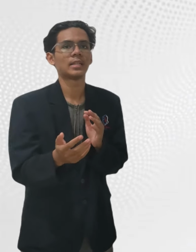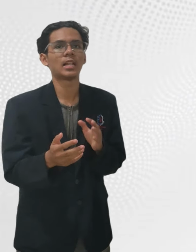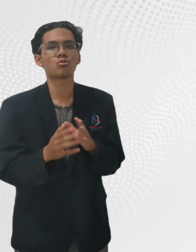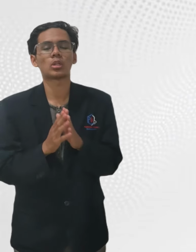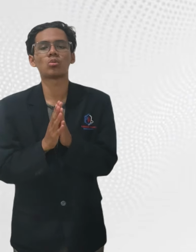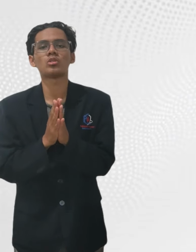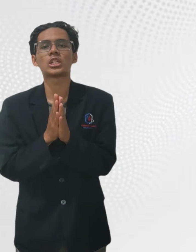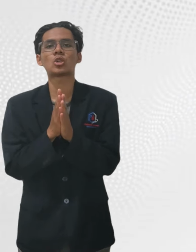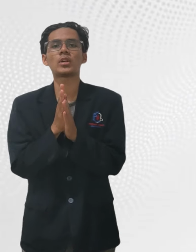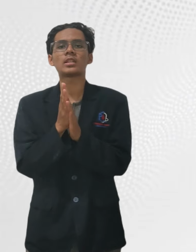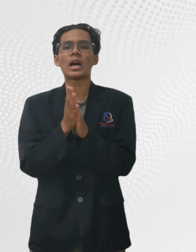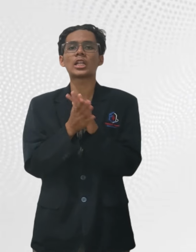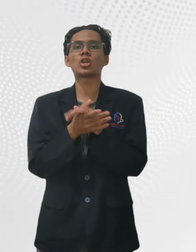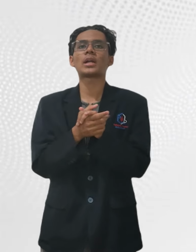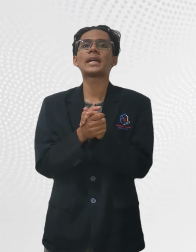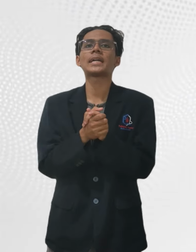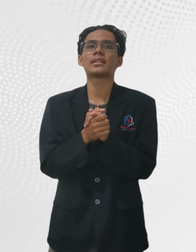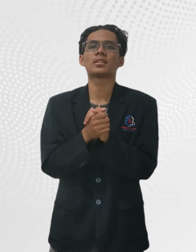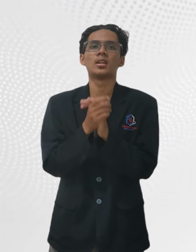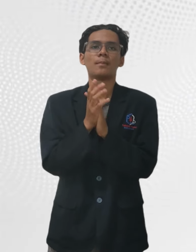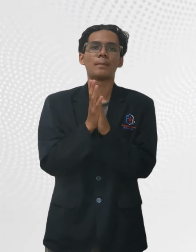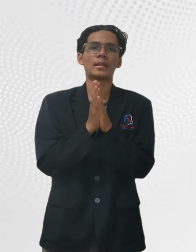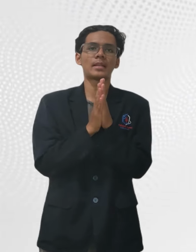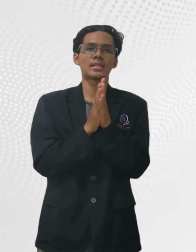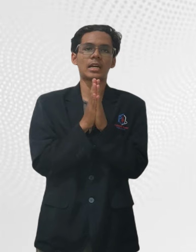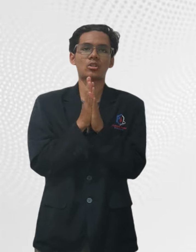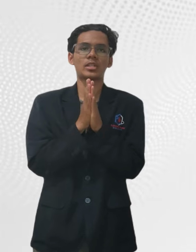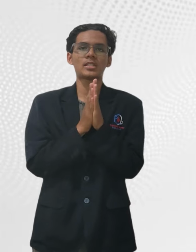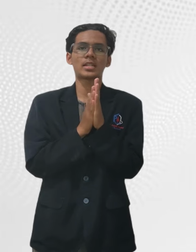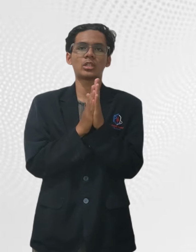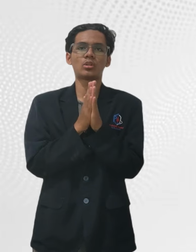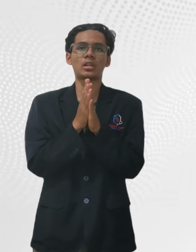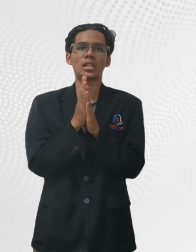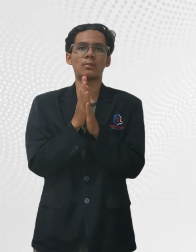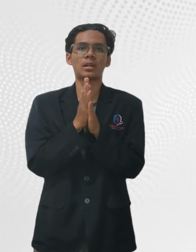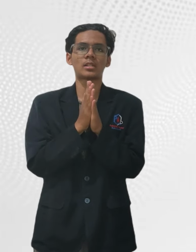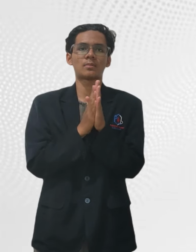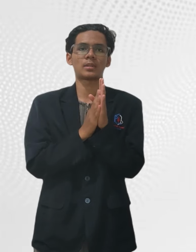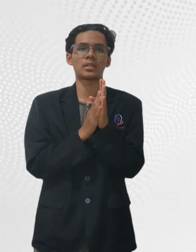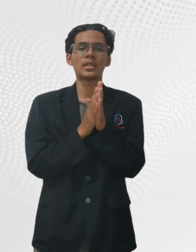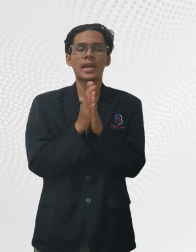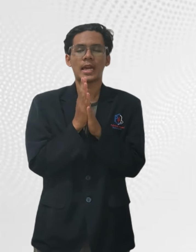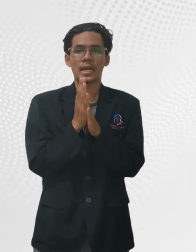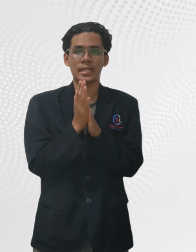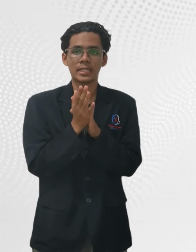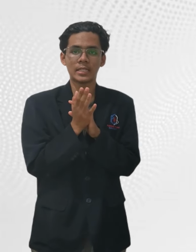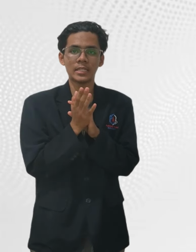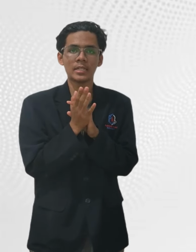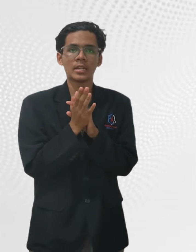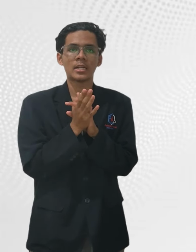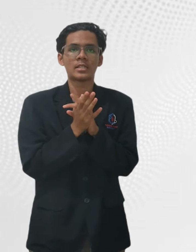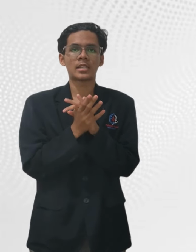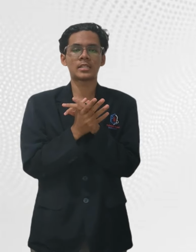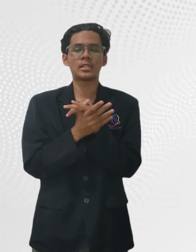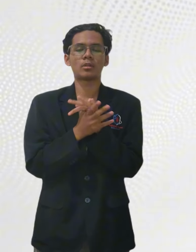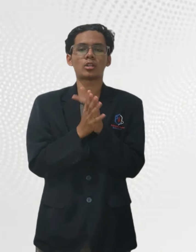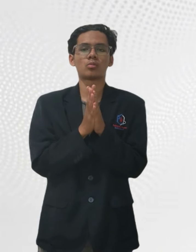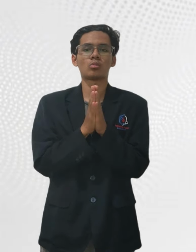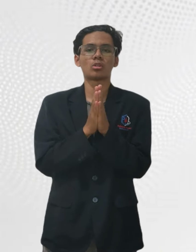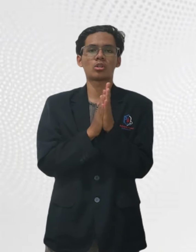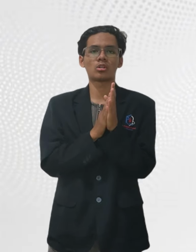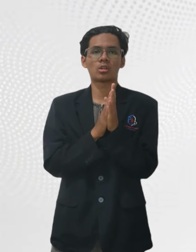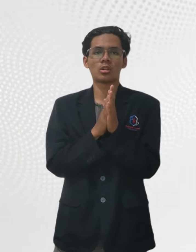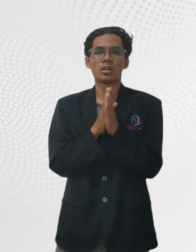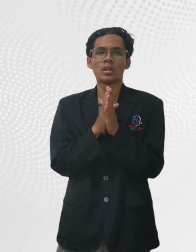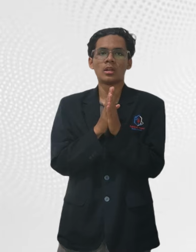mengalir dalam suatu sirkuit atau rangkaian. Pembatasan arus ini sering digunakan dalam rangkaian seperti LED, charging,